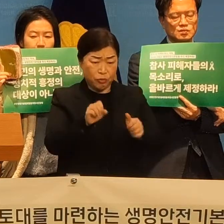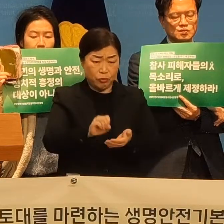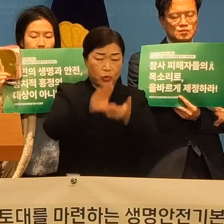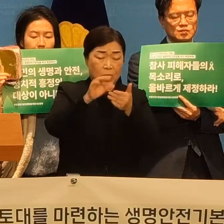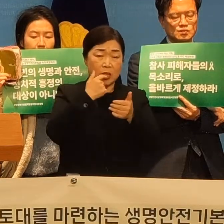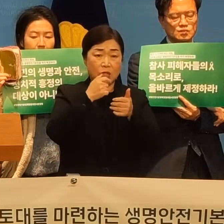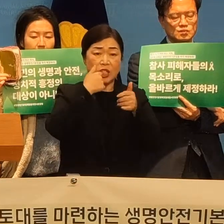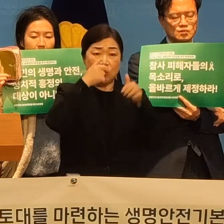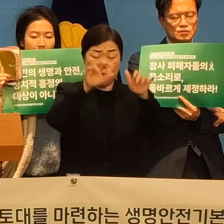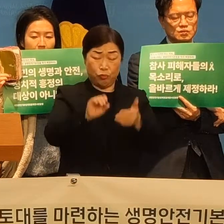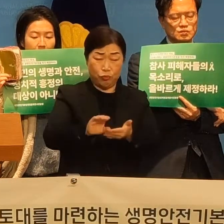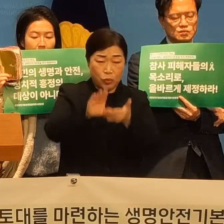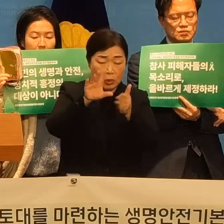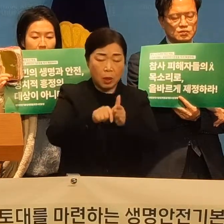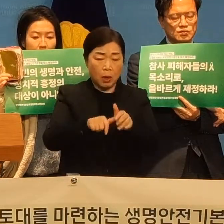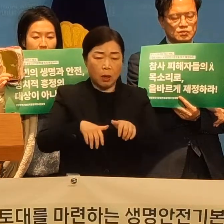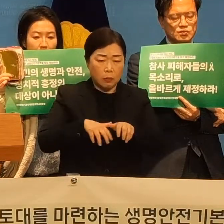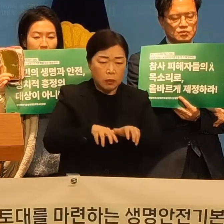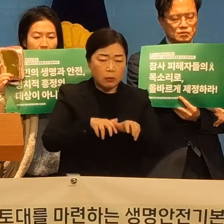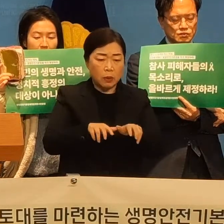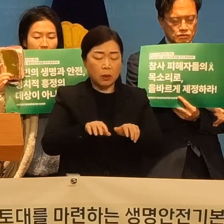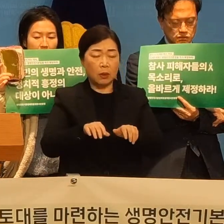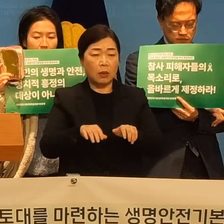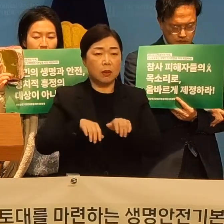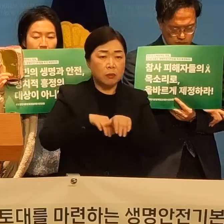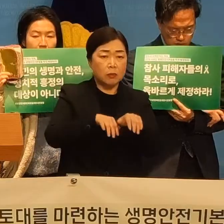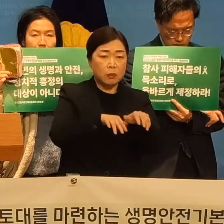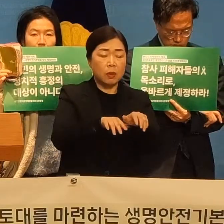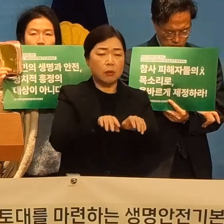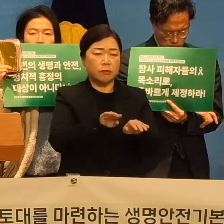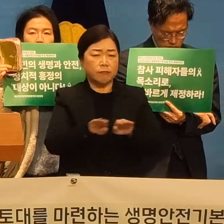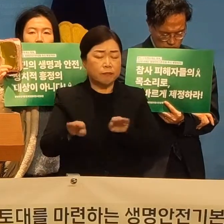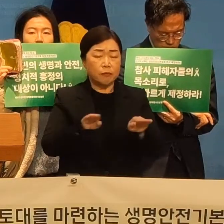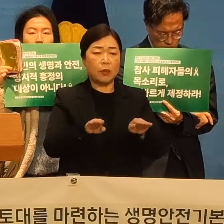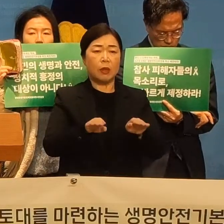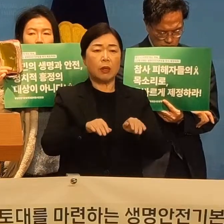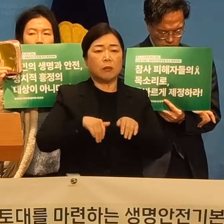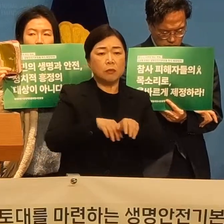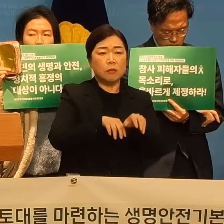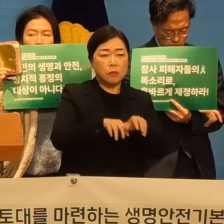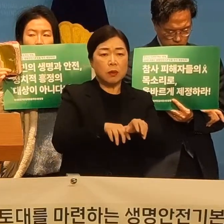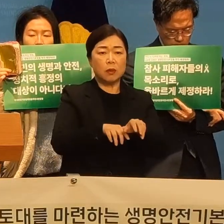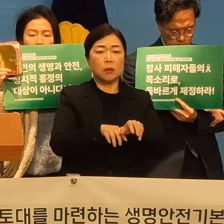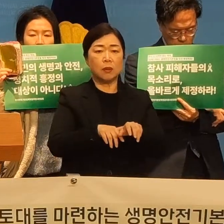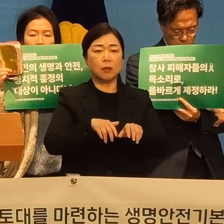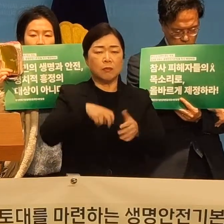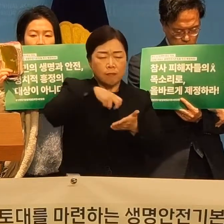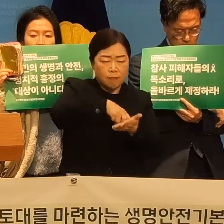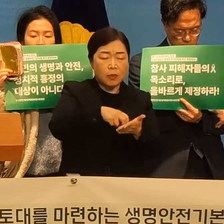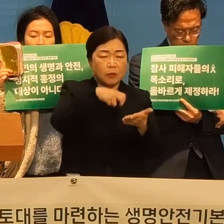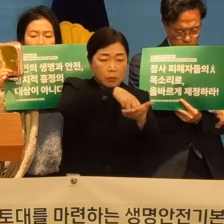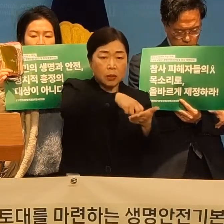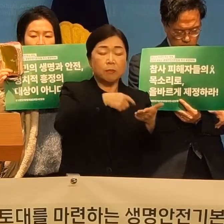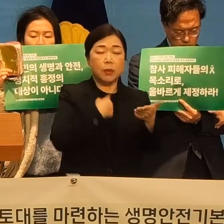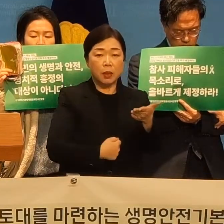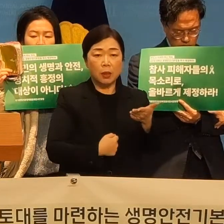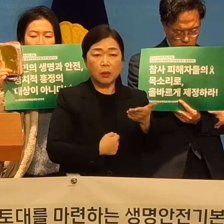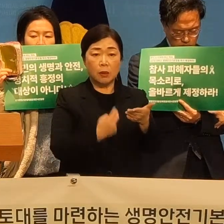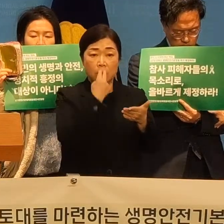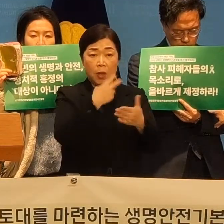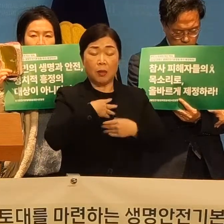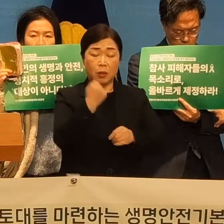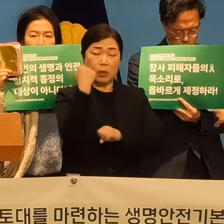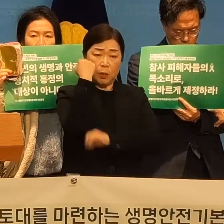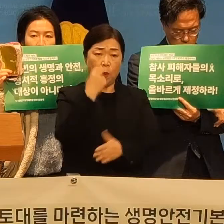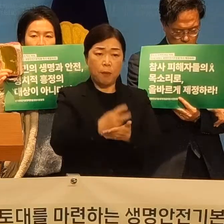그분들이 생명안전기본법이 왜 제정이 안 되느냐, 이 법이 조금만 몇 달만 일찍 제정이 되었어도